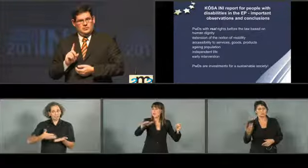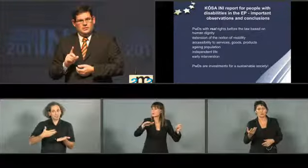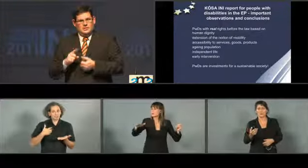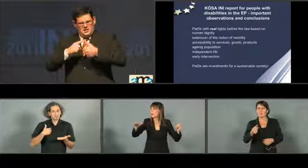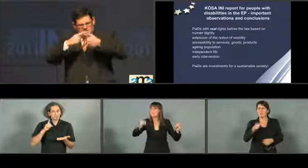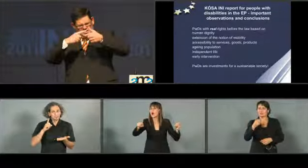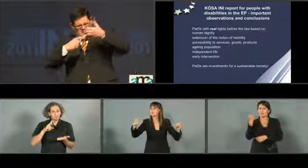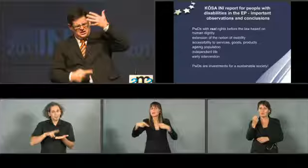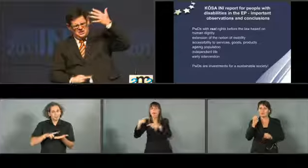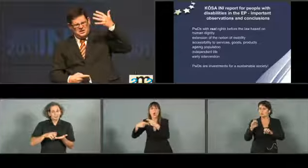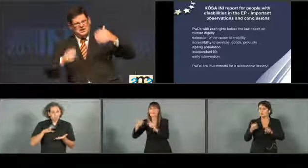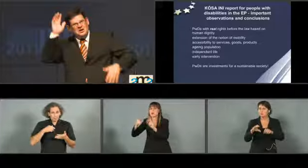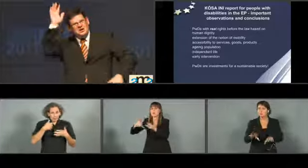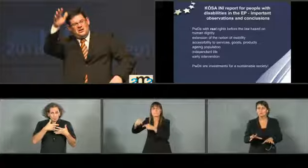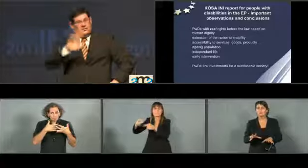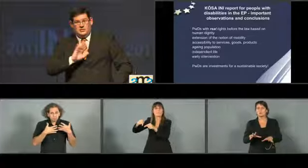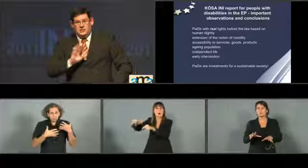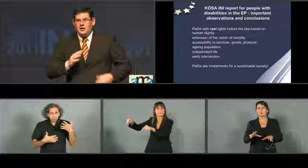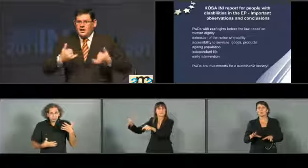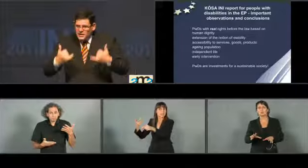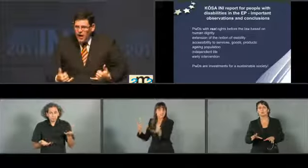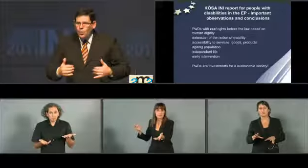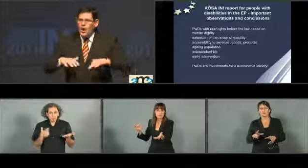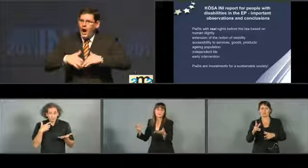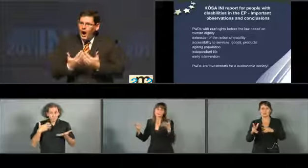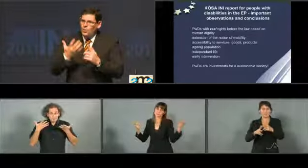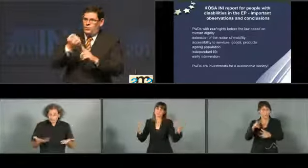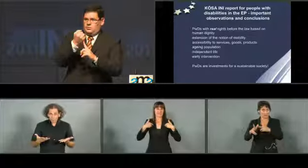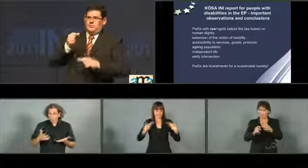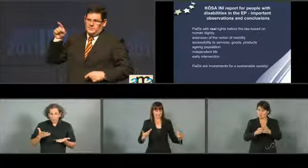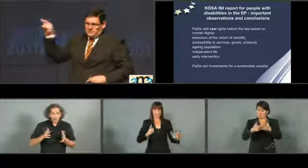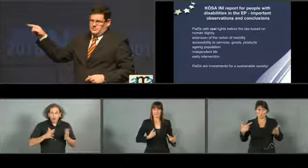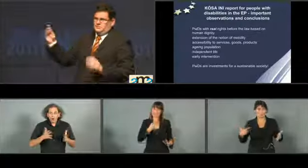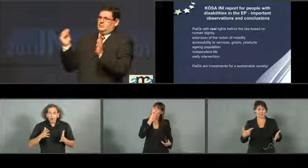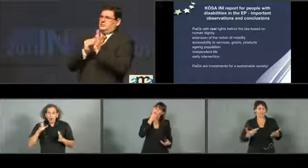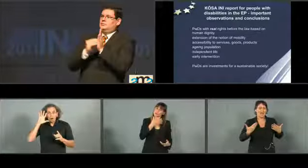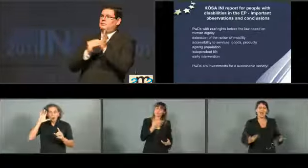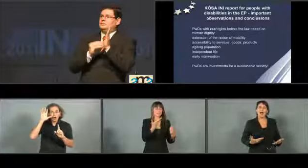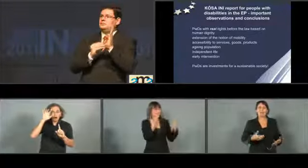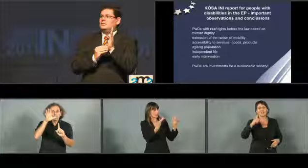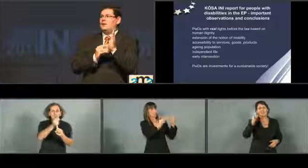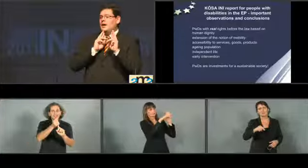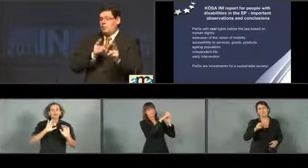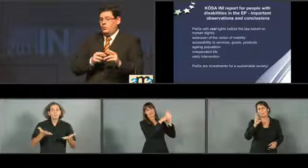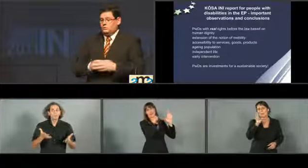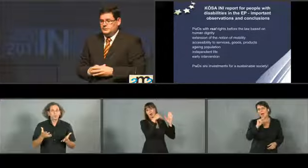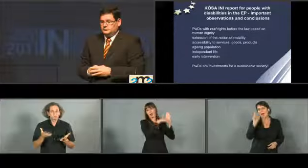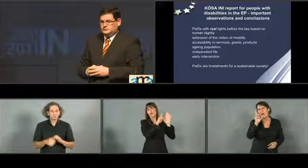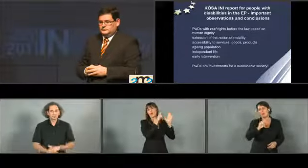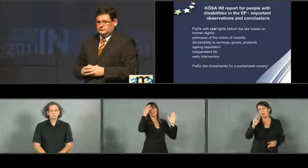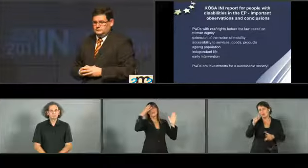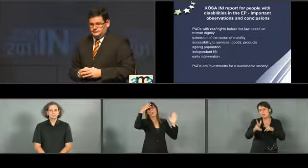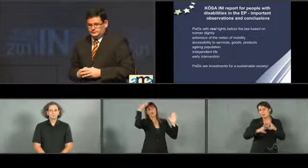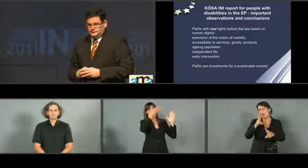Maintenant, ce que je souhaite, c'est que tout ce qui est de la théorie devienne du concret. Et pour